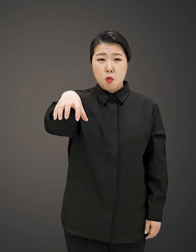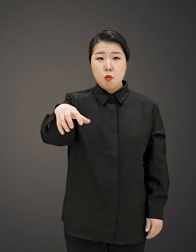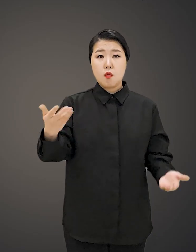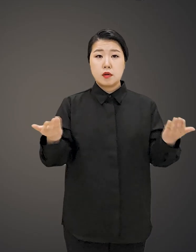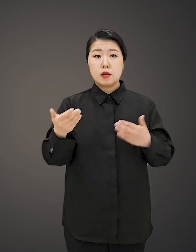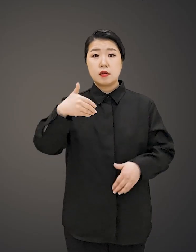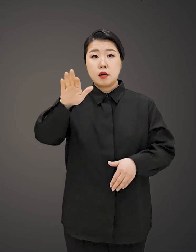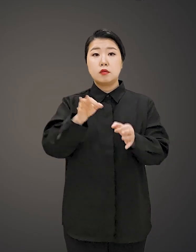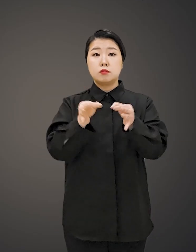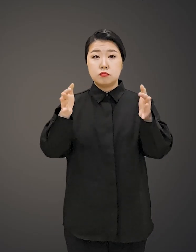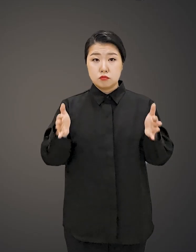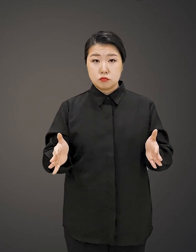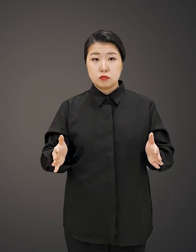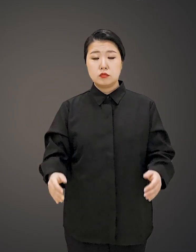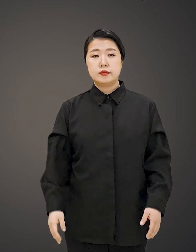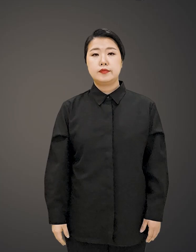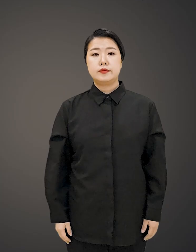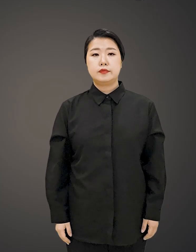멀리로 일하러 간 사이,